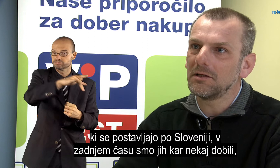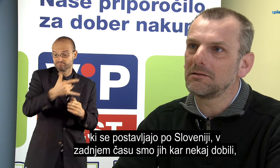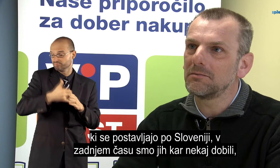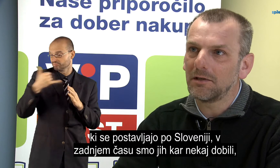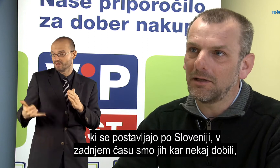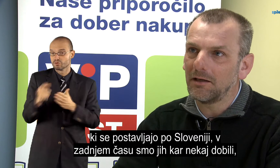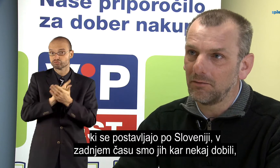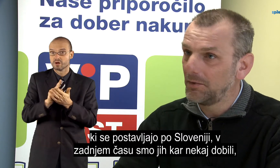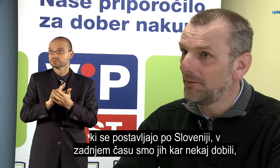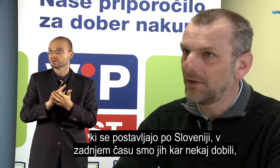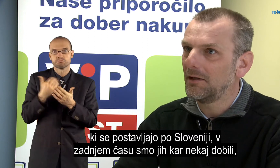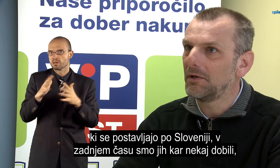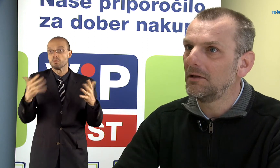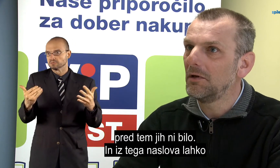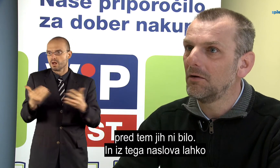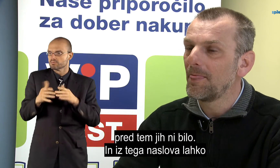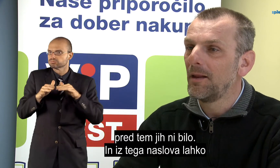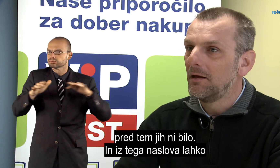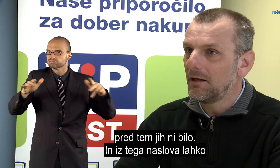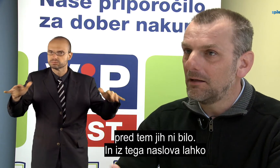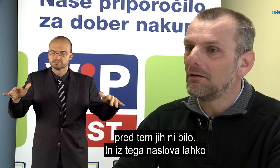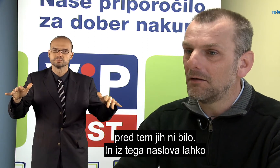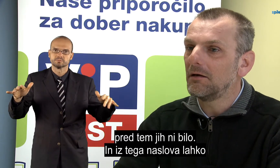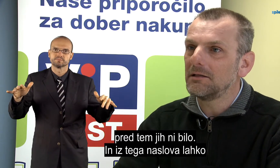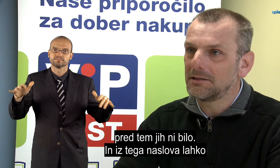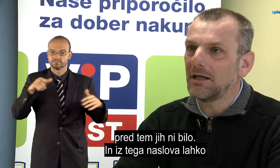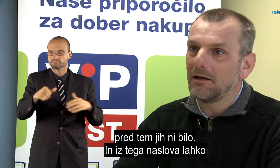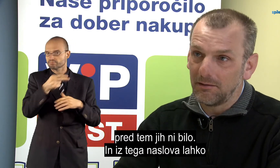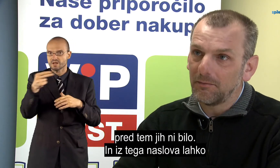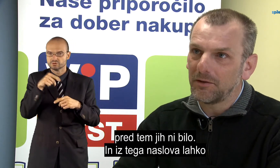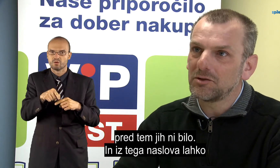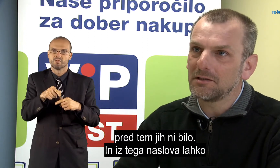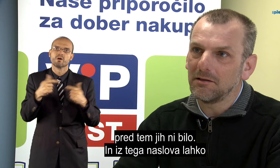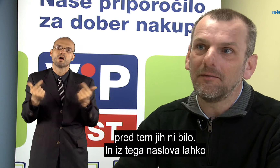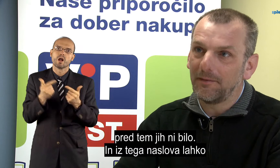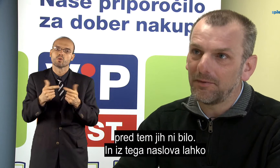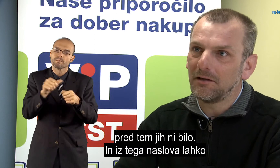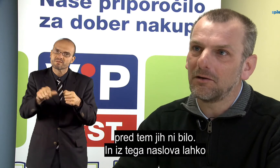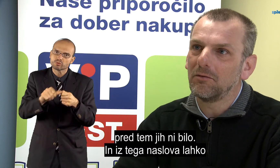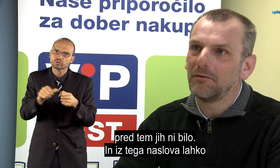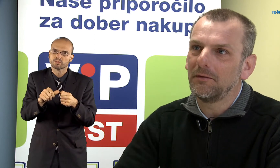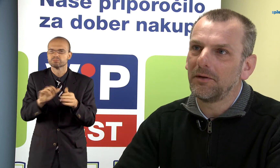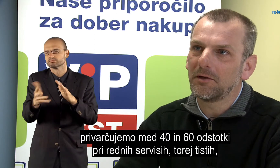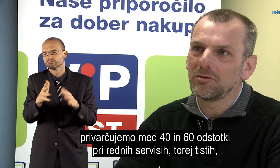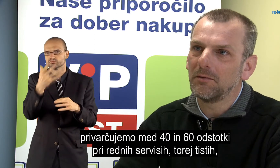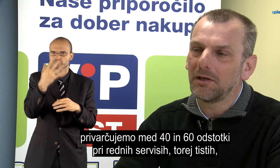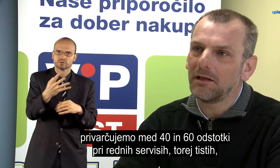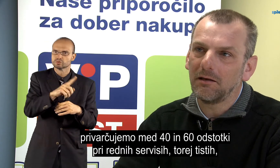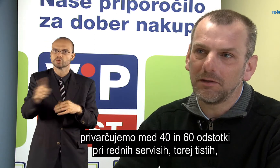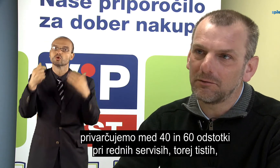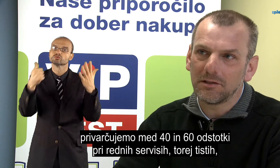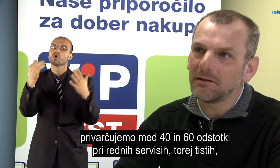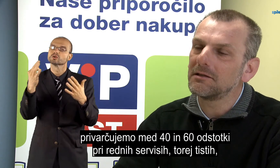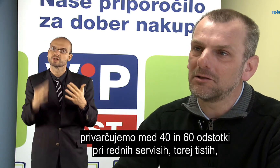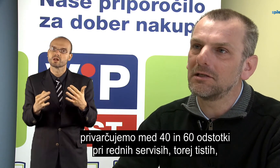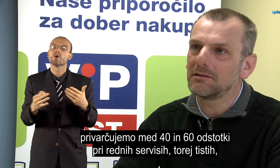zadnjem času smo jih kar nekaj dobili, predtem jih ni bilo. In iz tega naslova pa lahko privarčujemo nekje